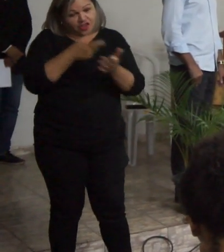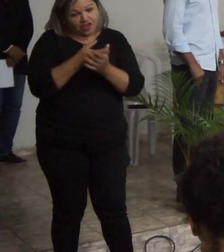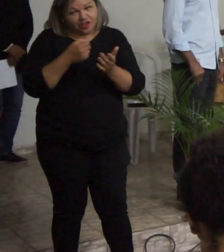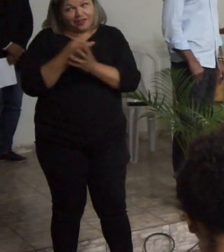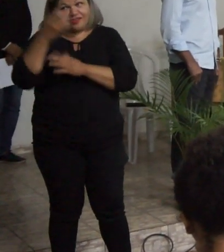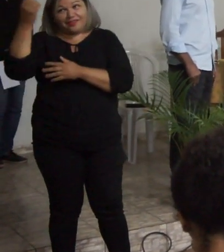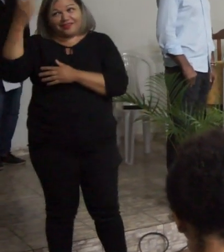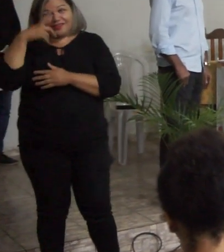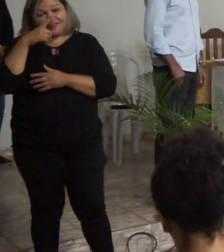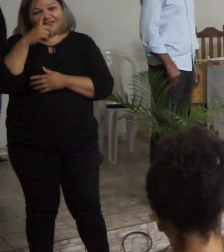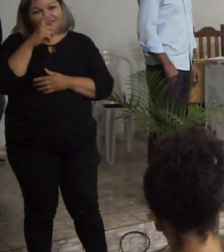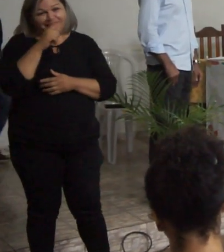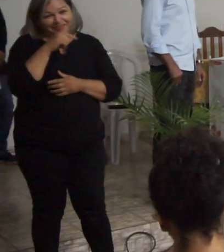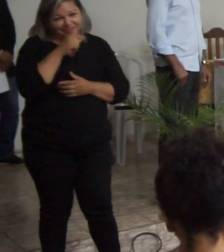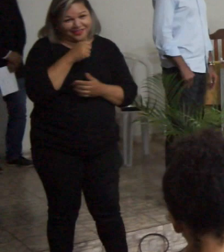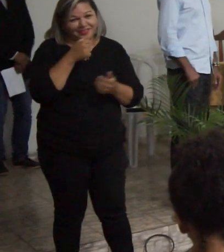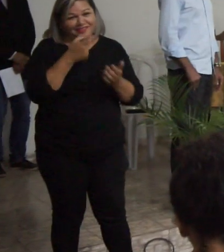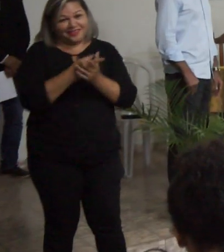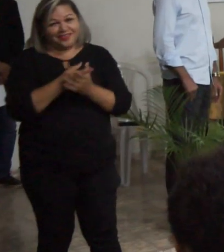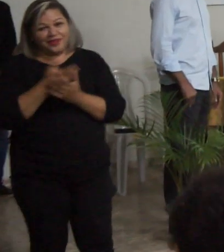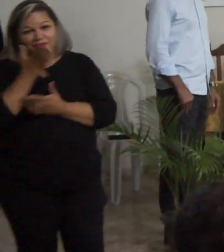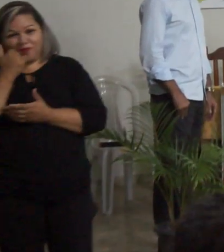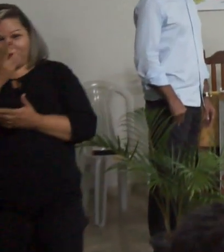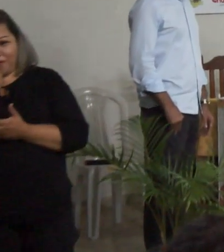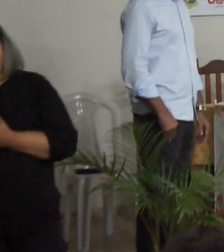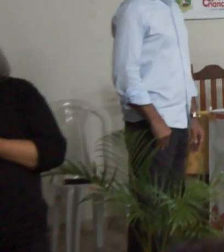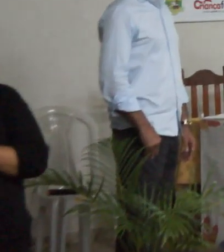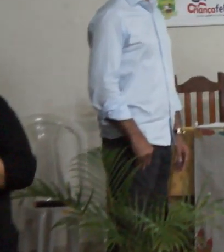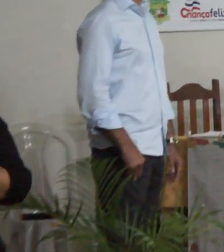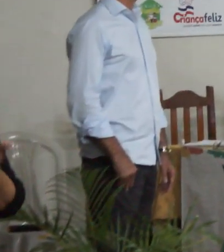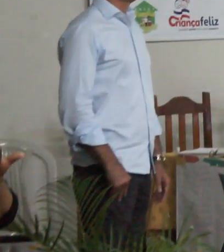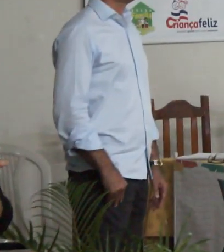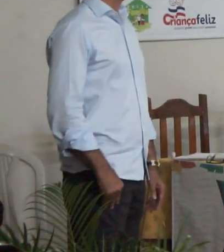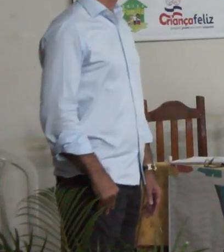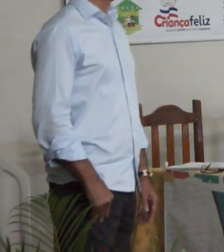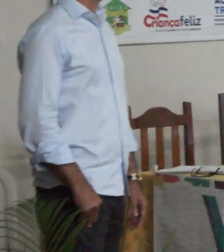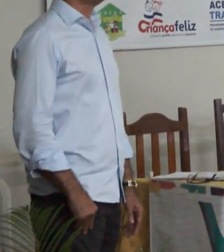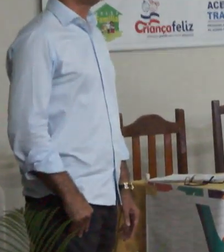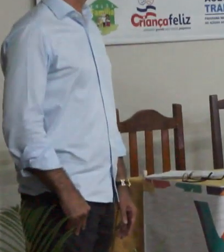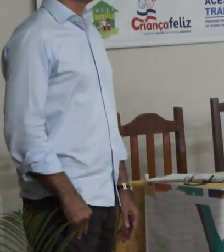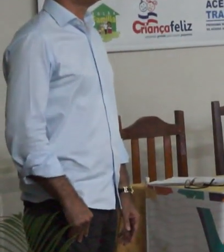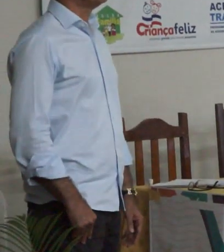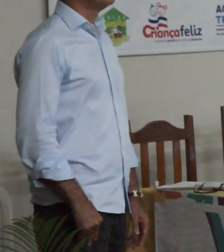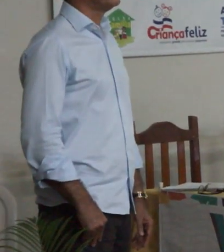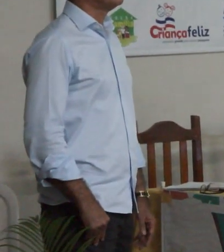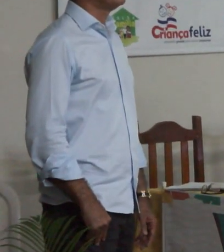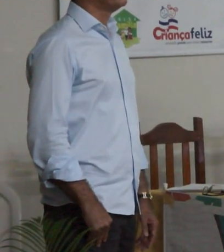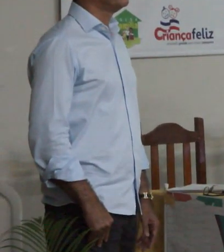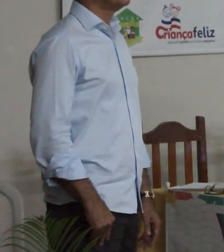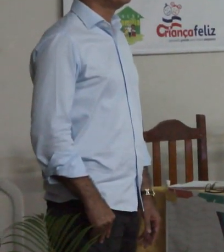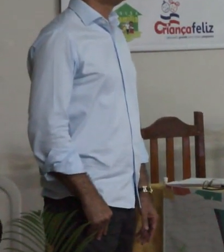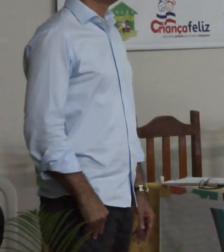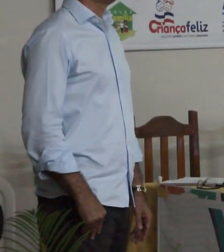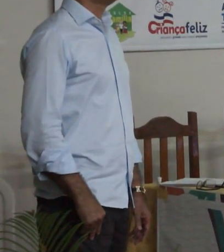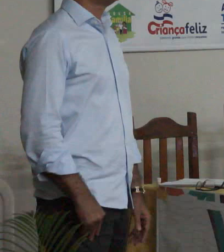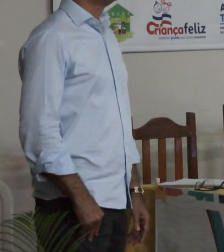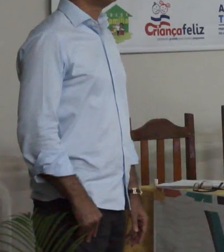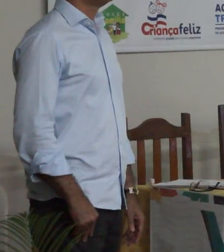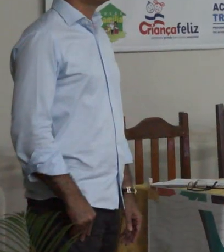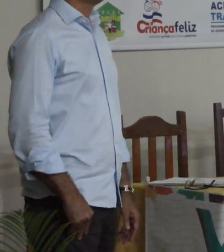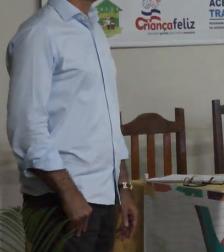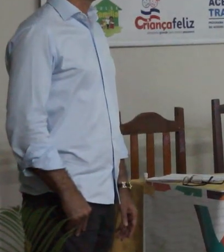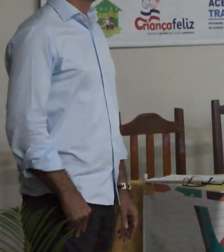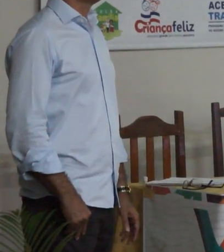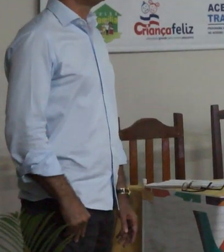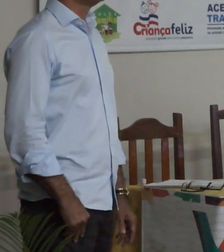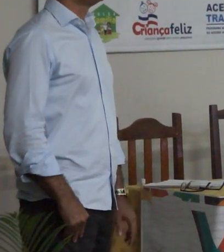energia, pagar a conta de água, consegue comer, comprar a comida dos filhos, pagar a escola, comprar roupa, ainda sobra dinheiro. Se botar